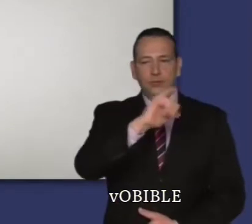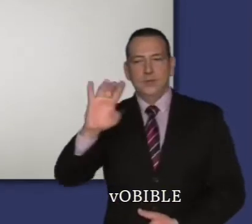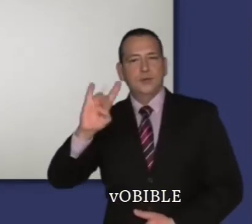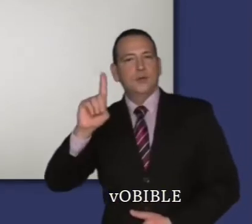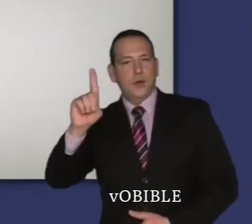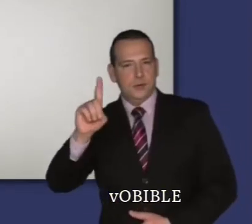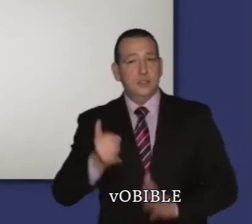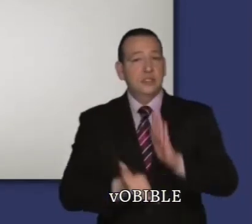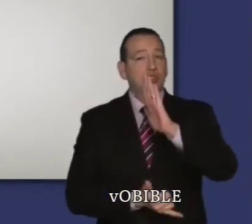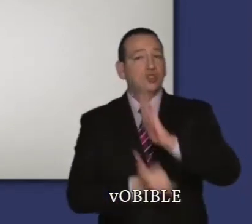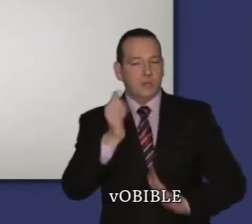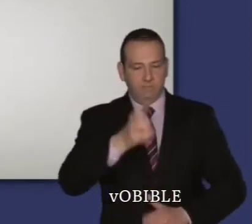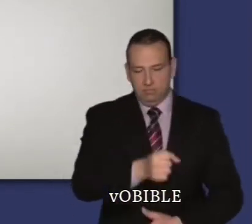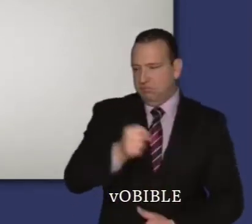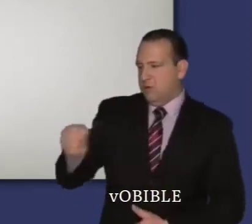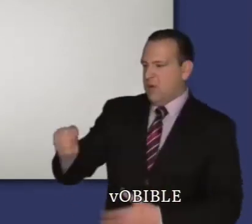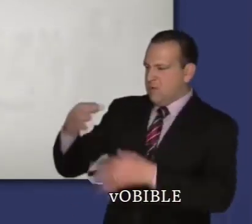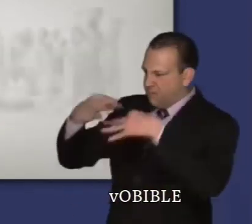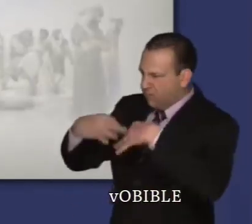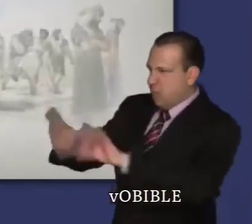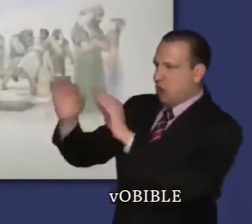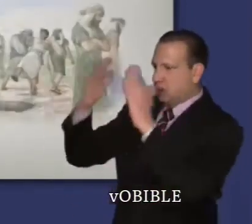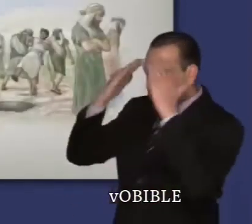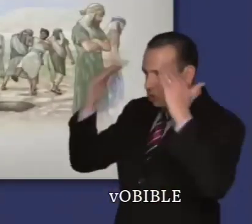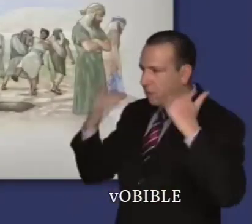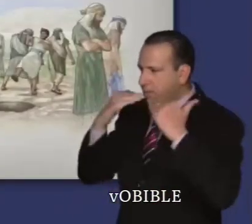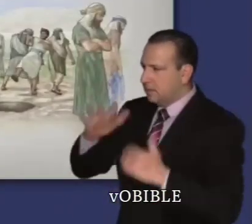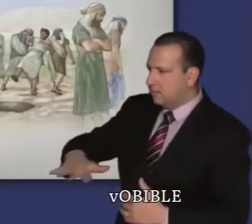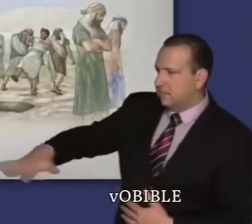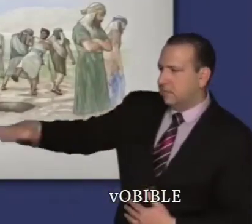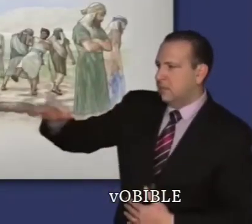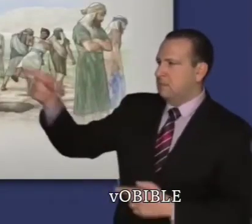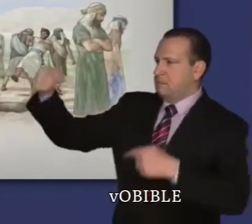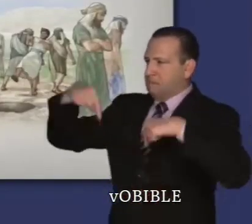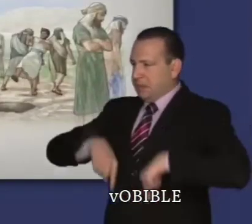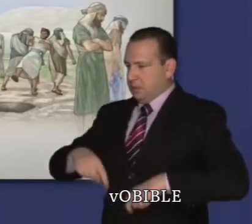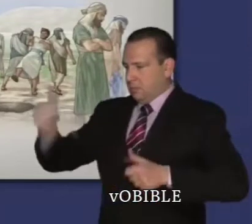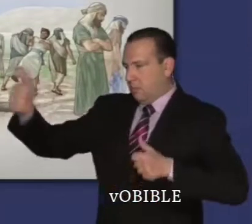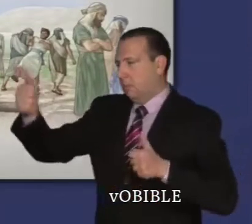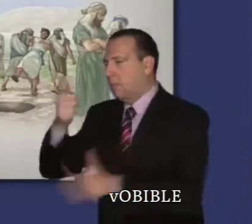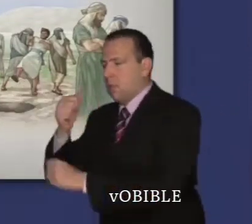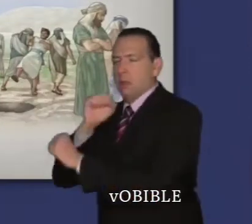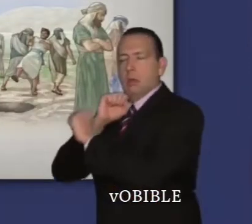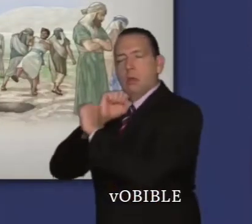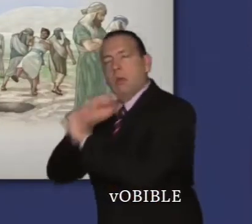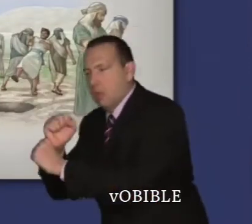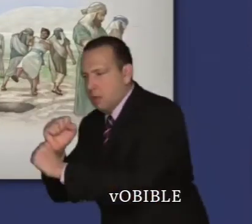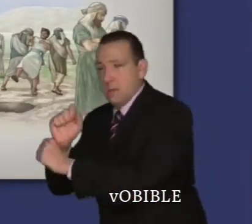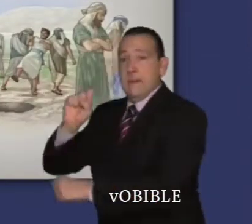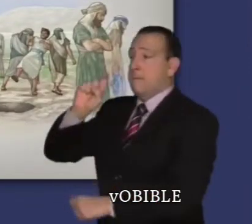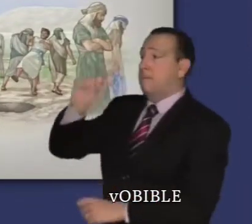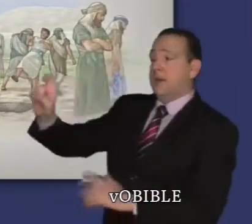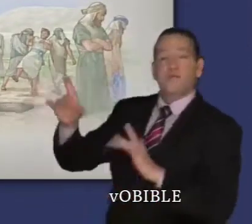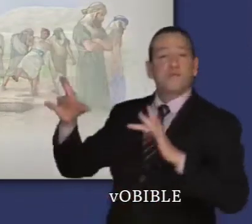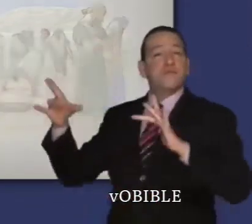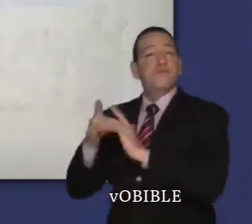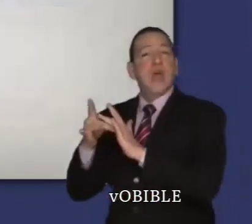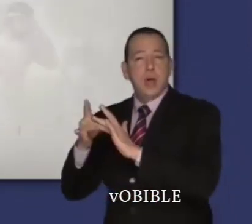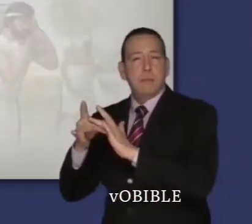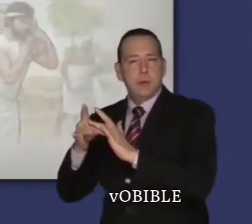Les chapitres 37 à 41 racontent comment Joseph, à l'âge de 17 ans, est vendu par ses frères,